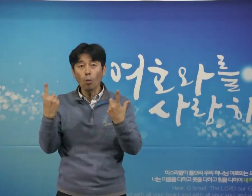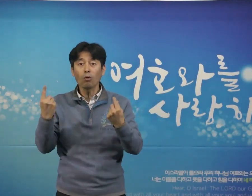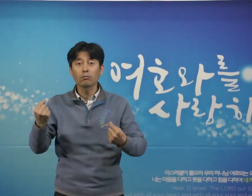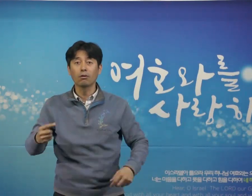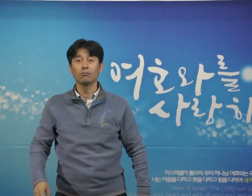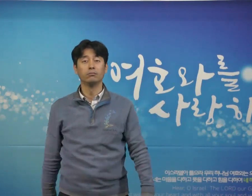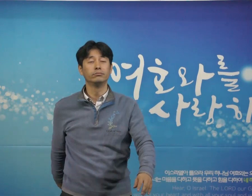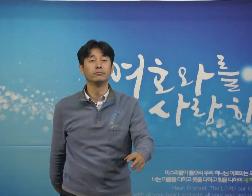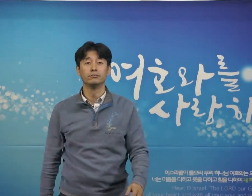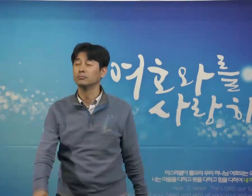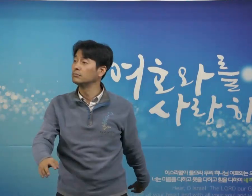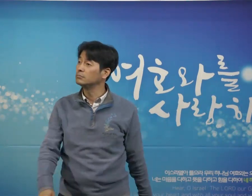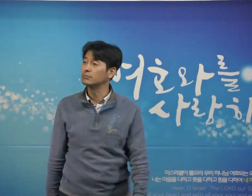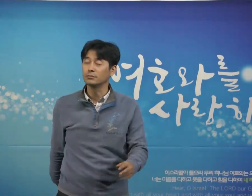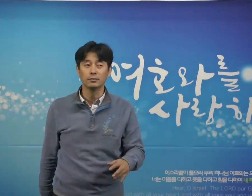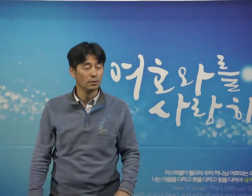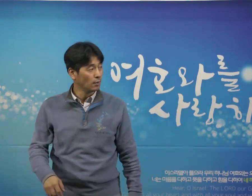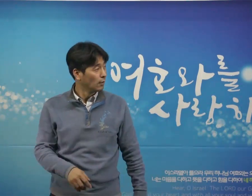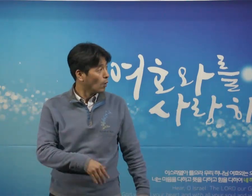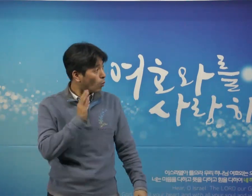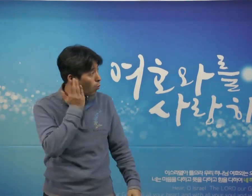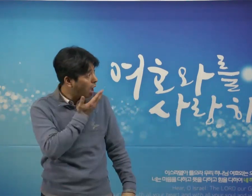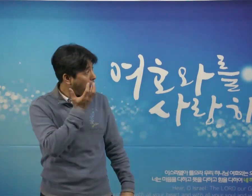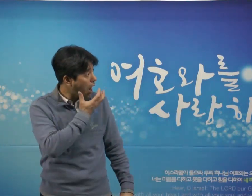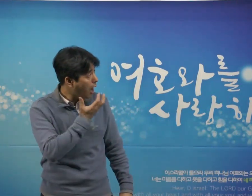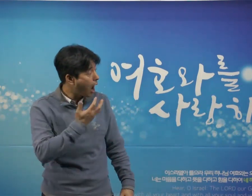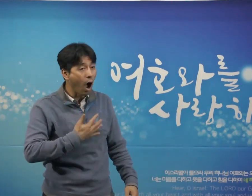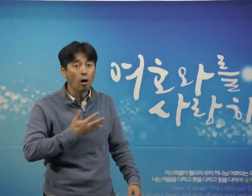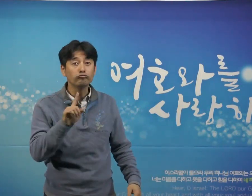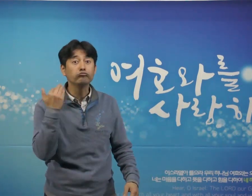때문에 그냥 청인과 농인 다 똑같은 사람으로 바라보고